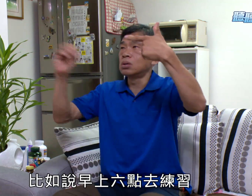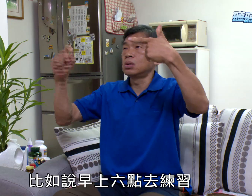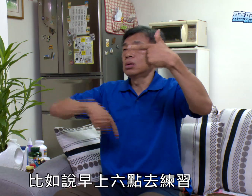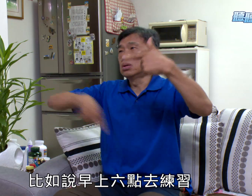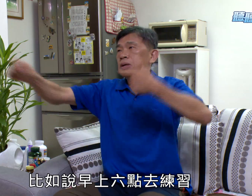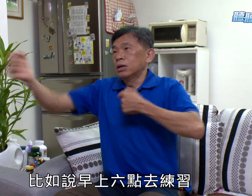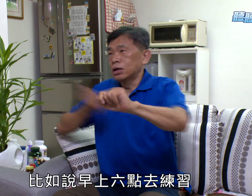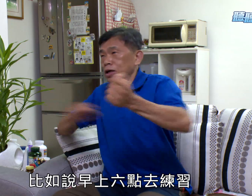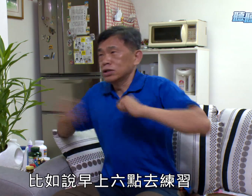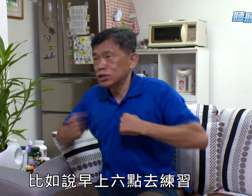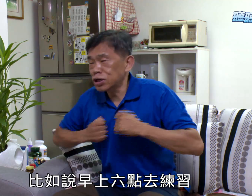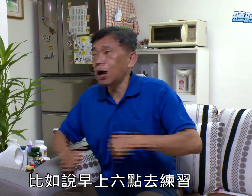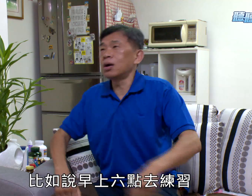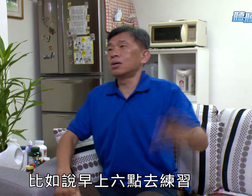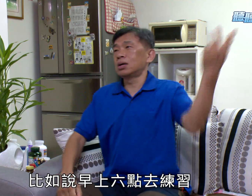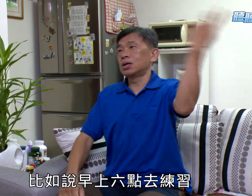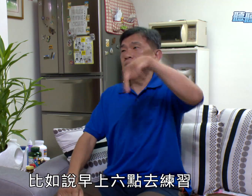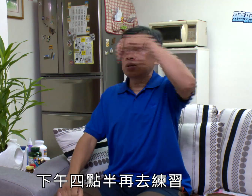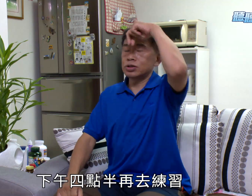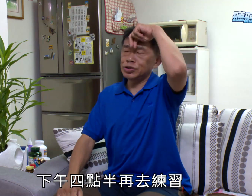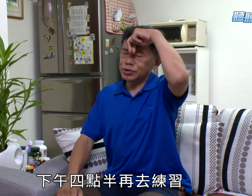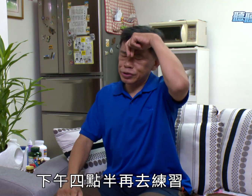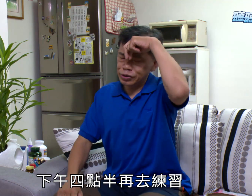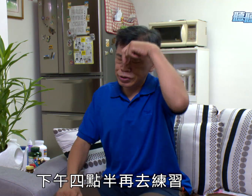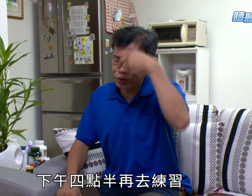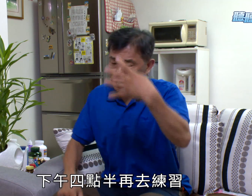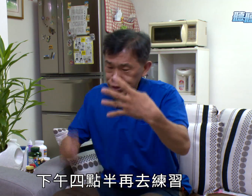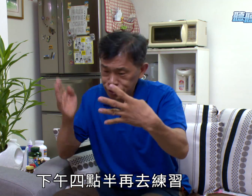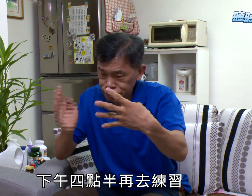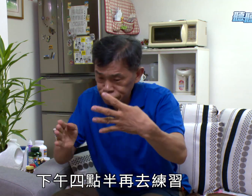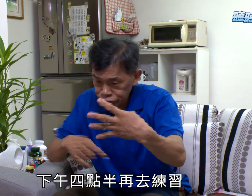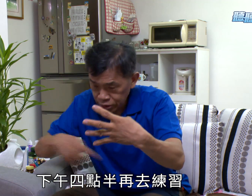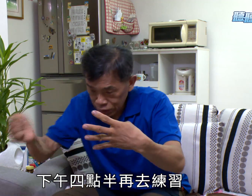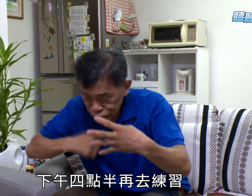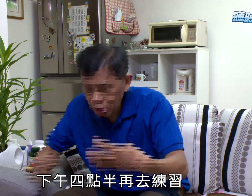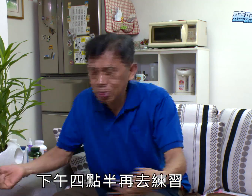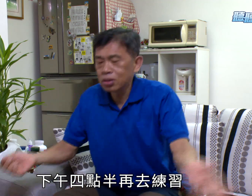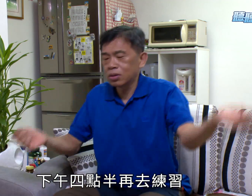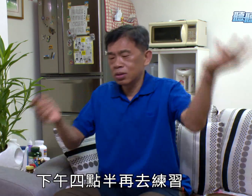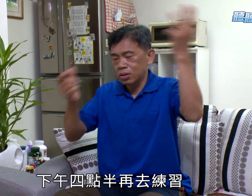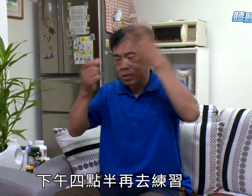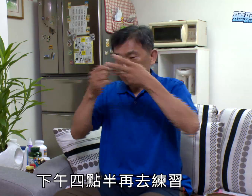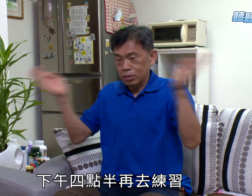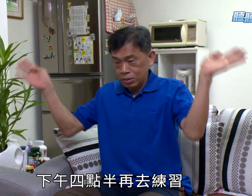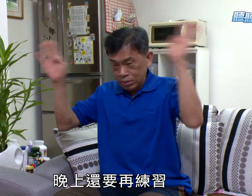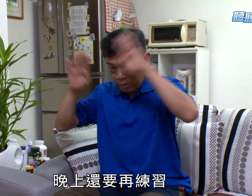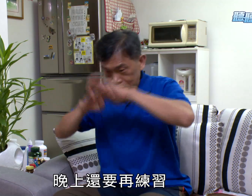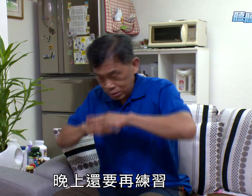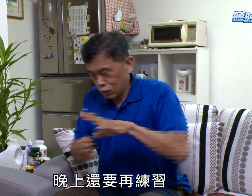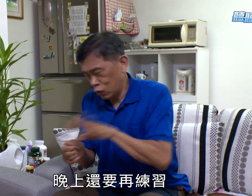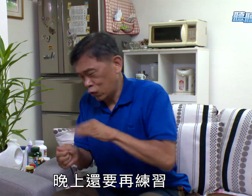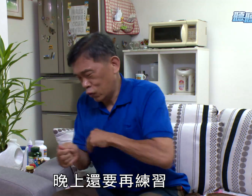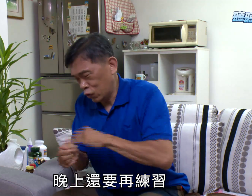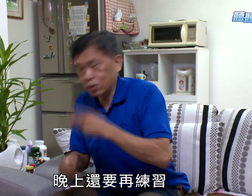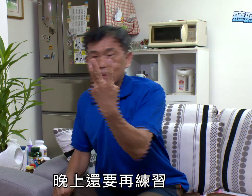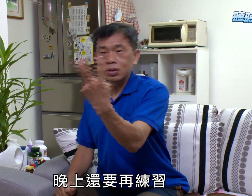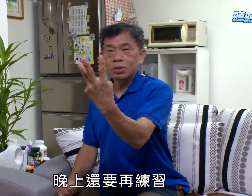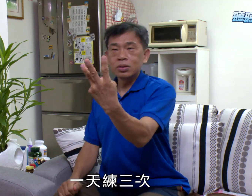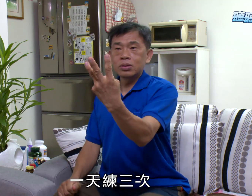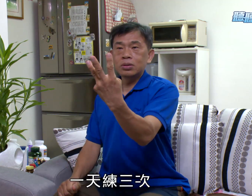上6点去练习，下午4点半呢，再去练习，晚上呢还要再练习，一天